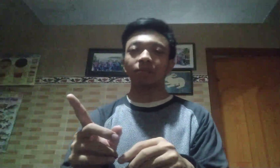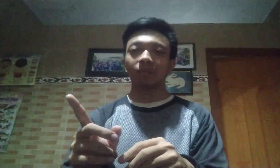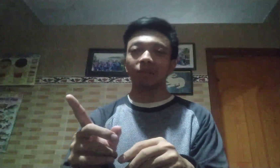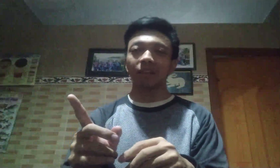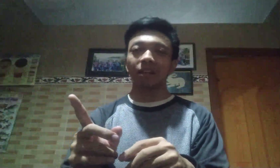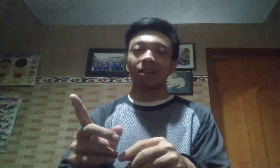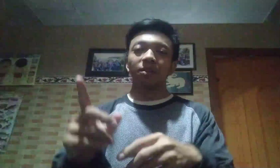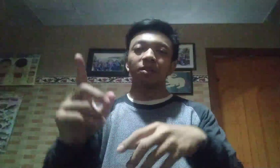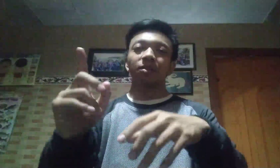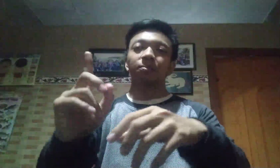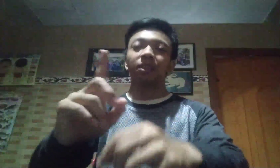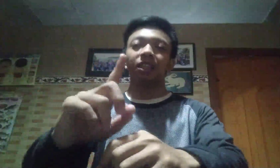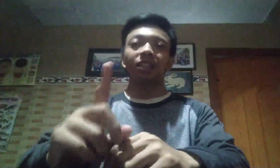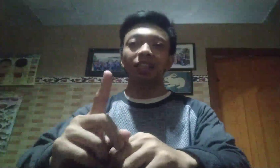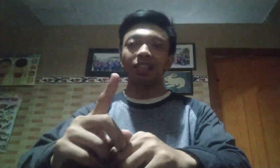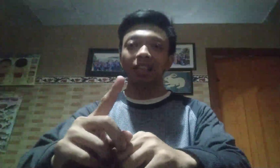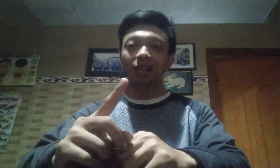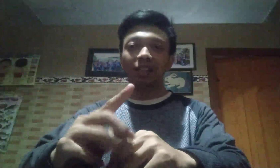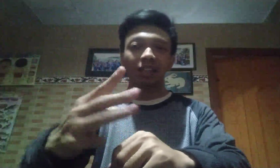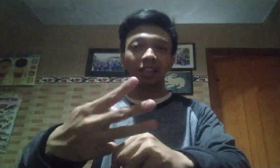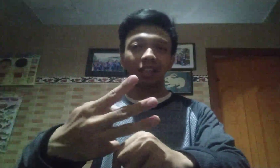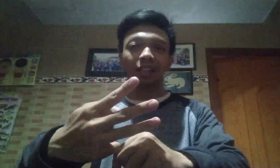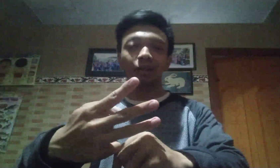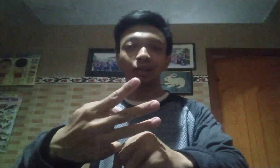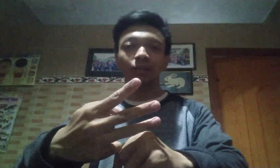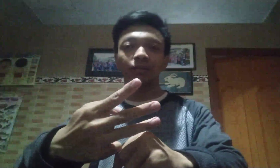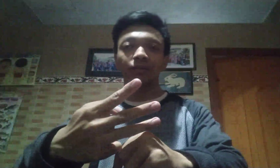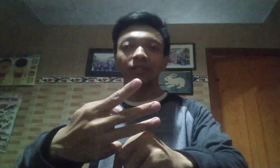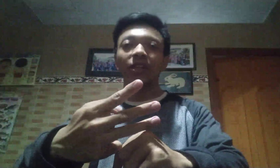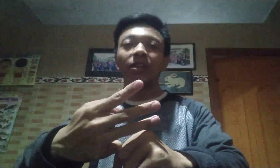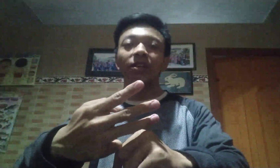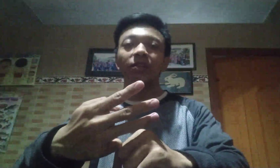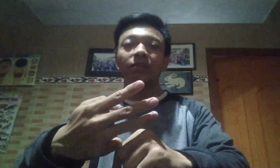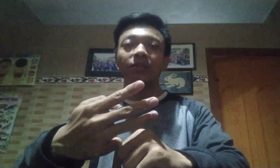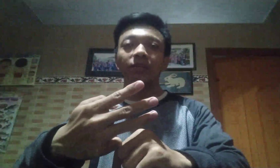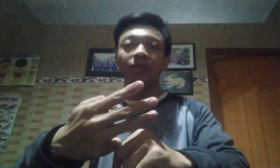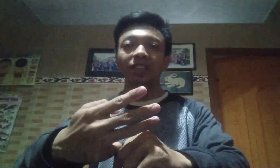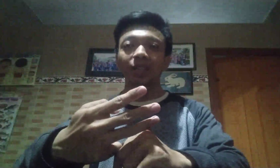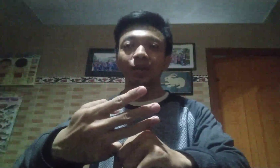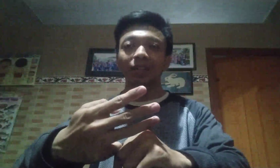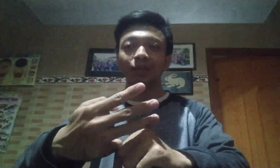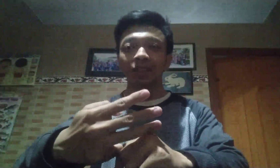Pancasila Sila ketiga yaitu Persatuan Indonesia